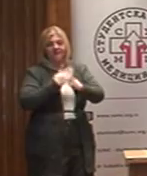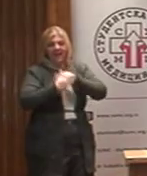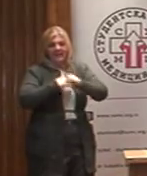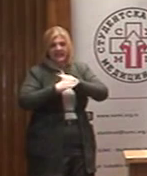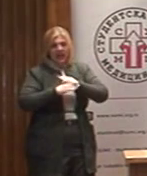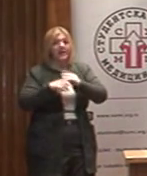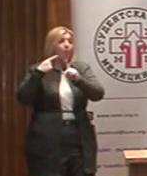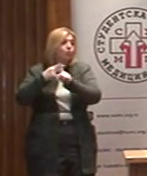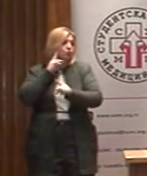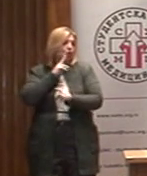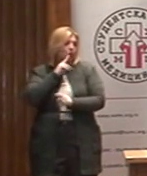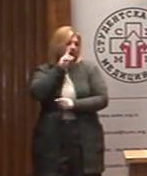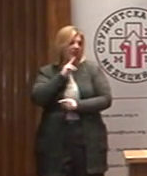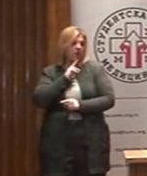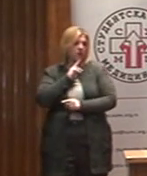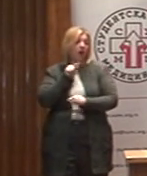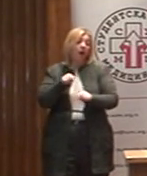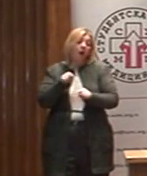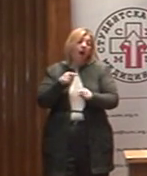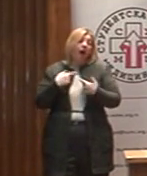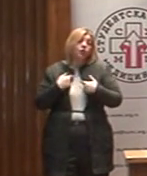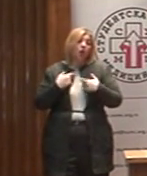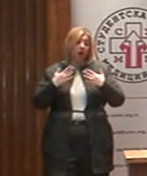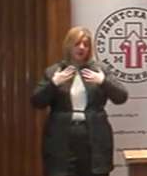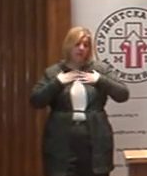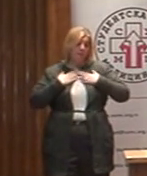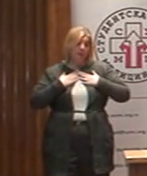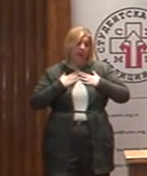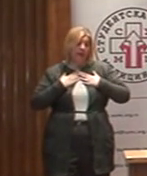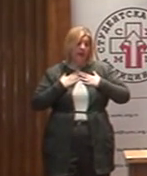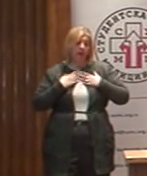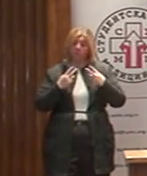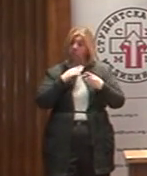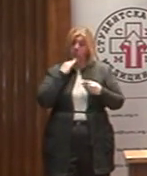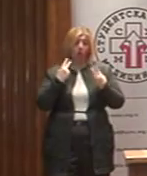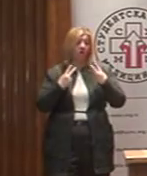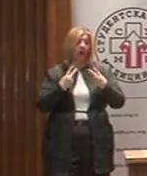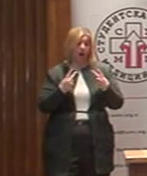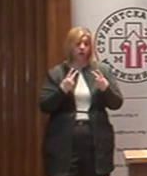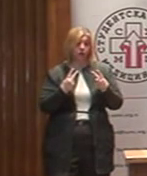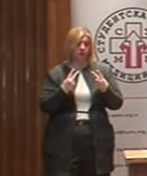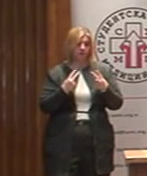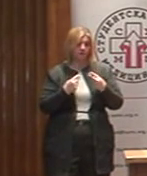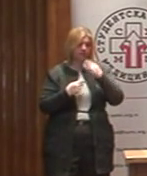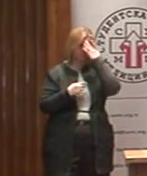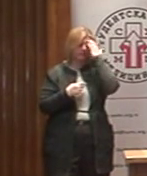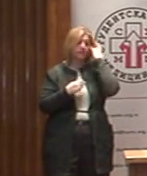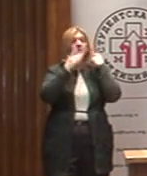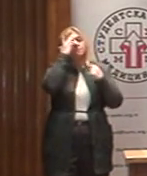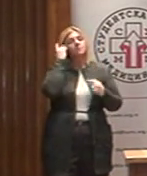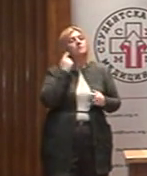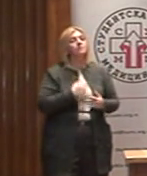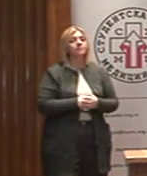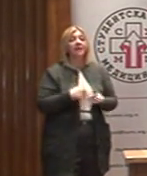i tako dalje. A to je za mene izuzetno značajno i naravno za sve nas. Dakle, nema ni značajno toga da